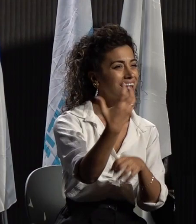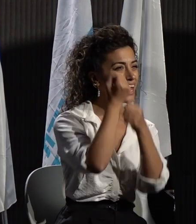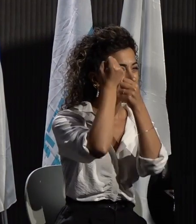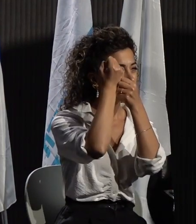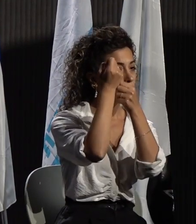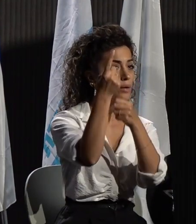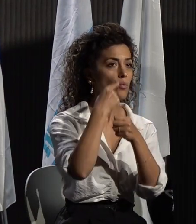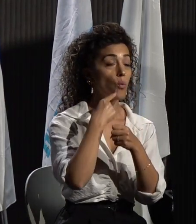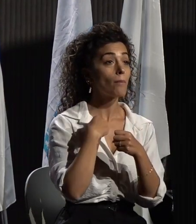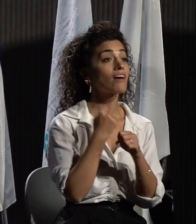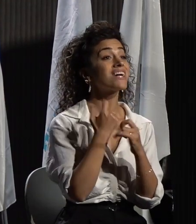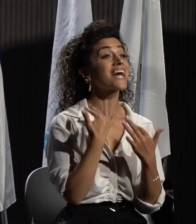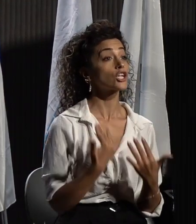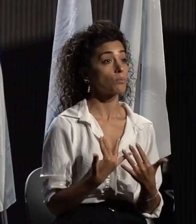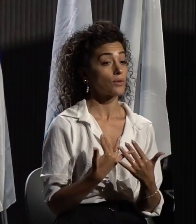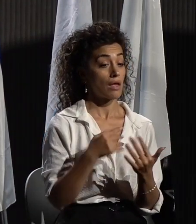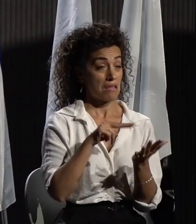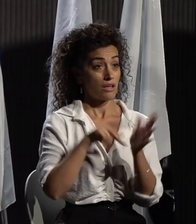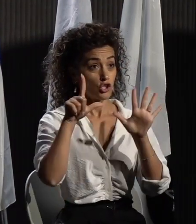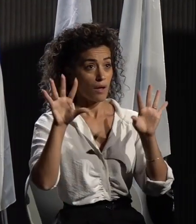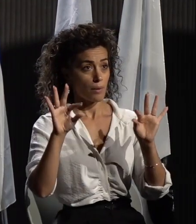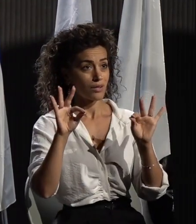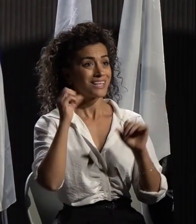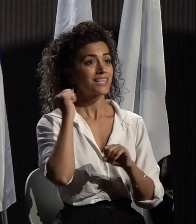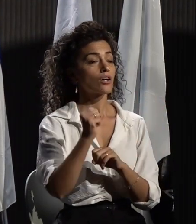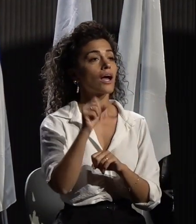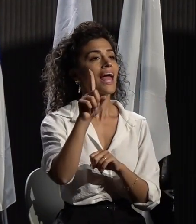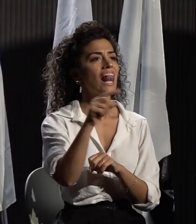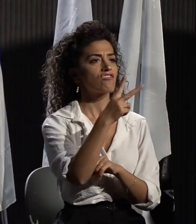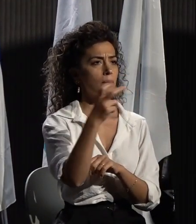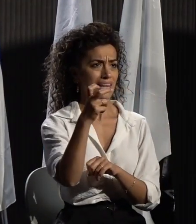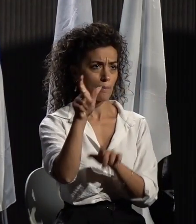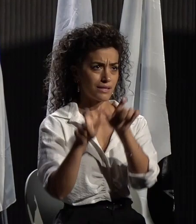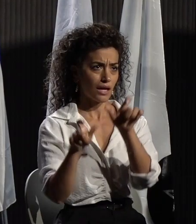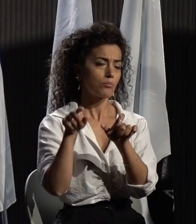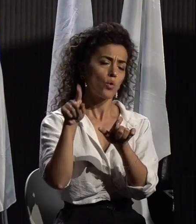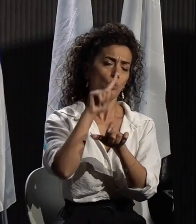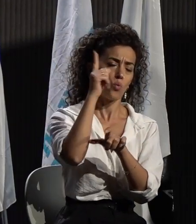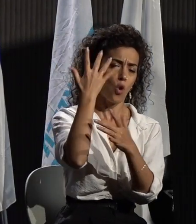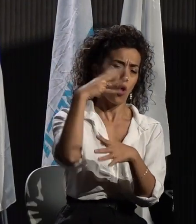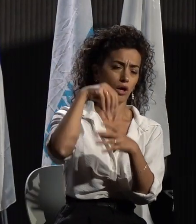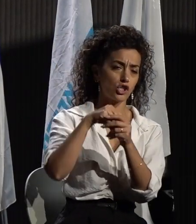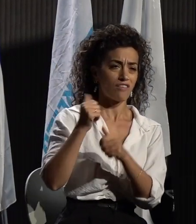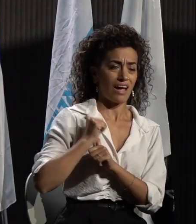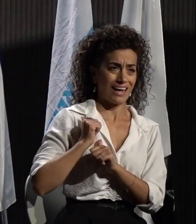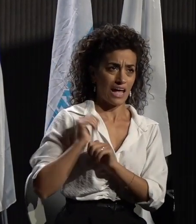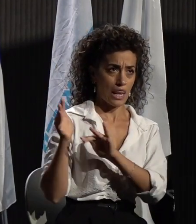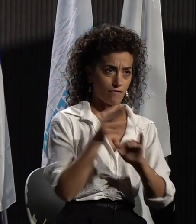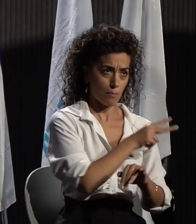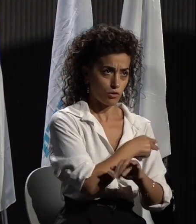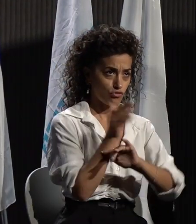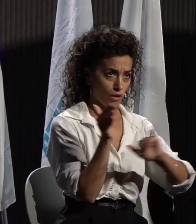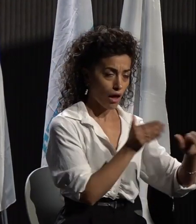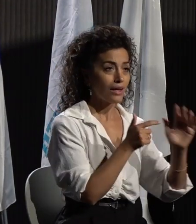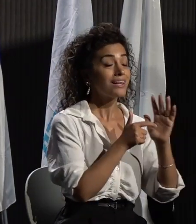לחשבון, שבשבעה באוקטובר נרצחו 1,200 אזרחים. הוא לא כלל חיילים וכוחות הביטחון,